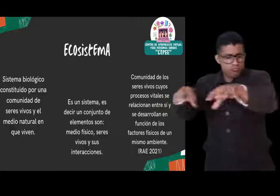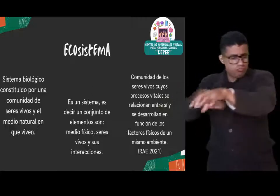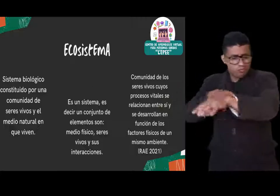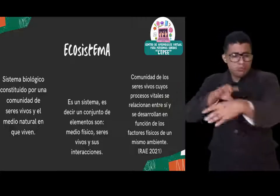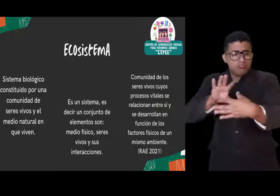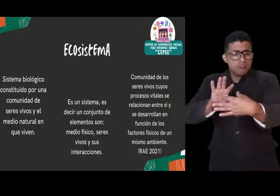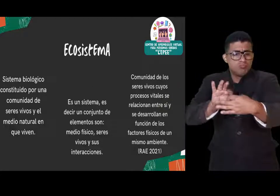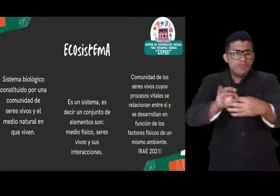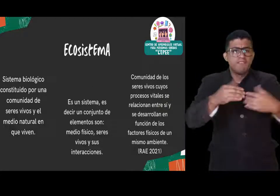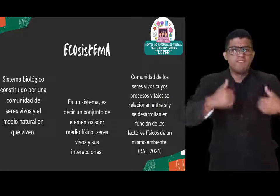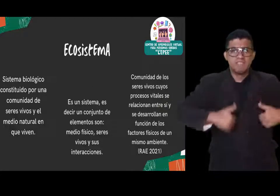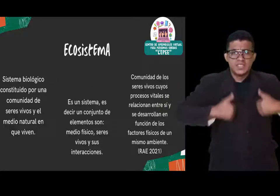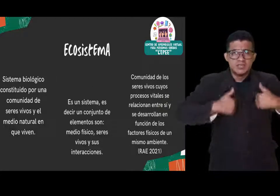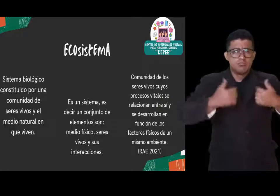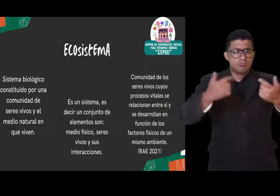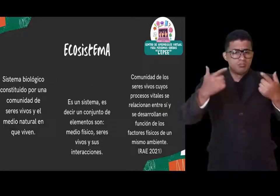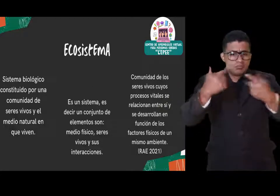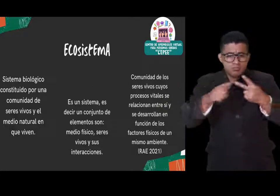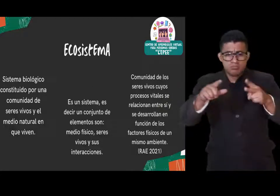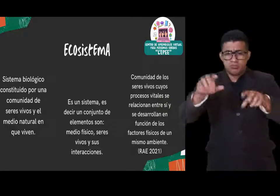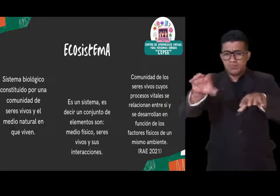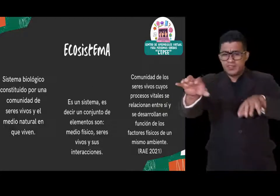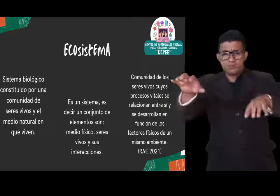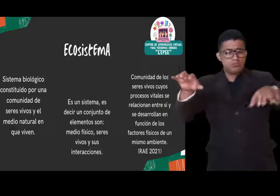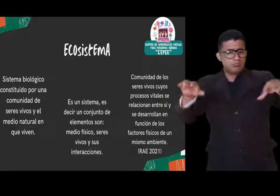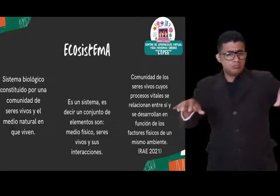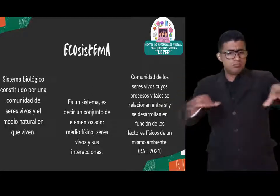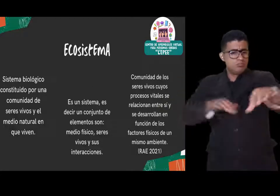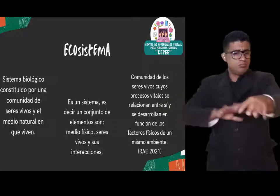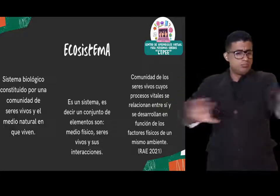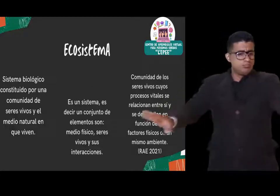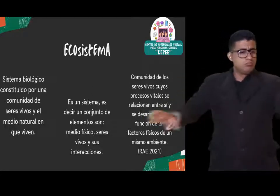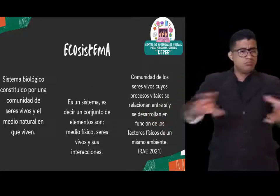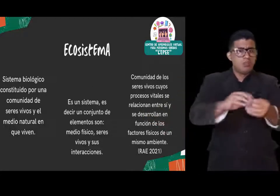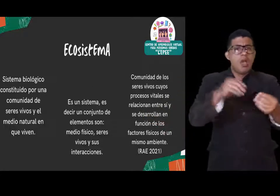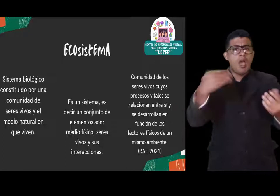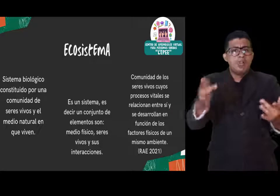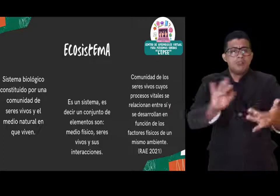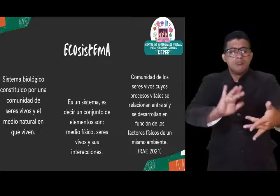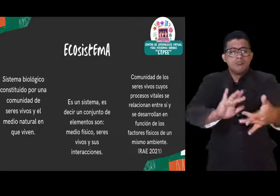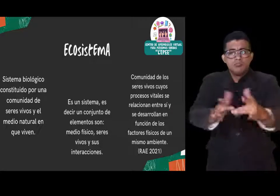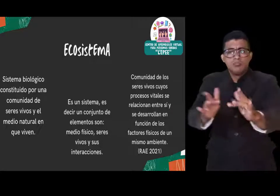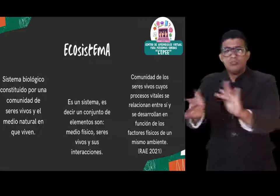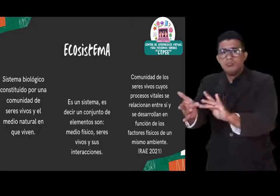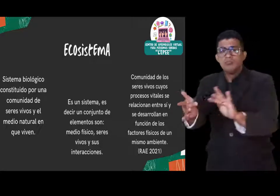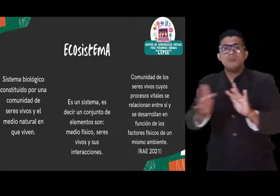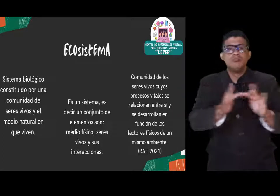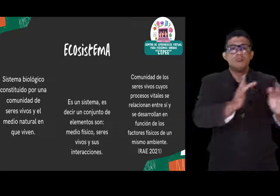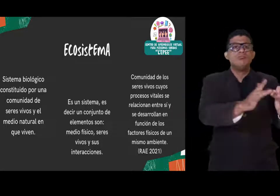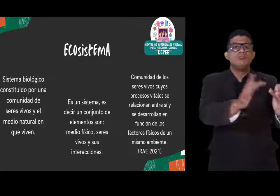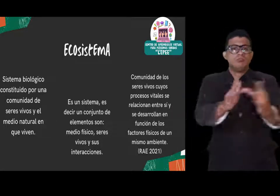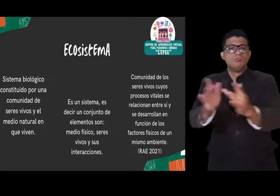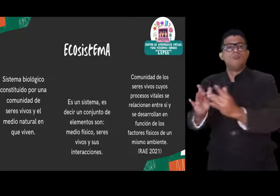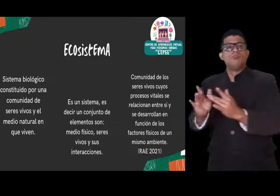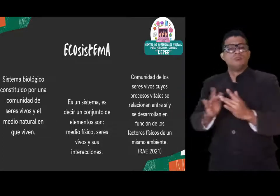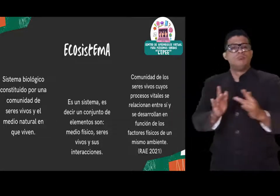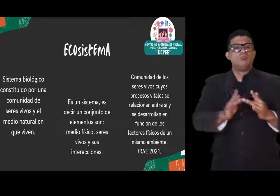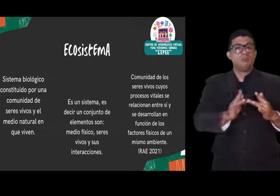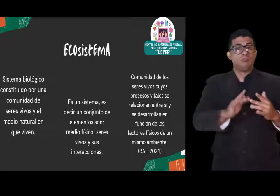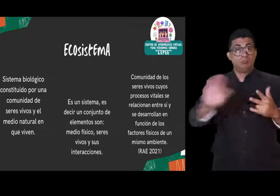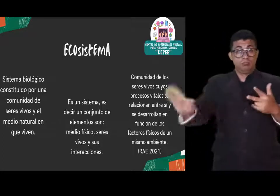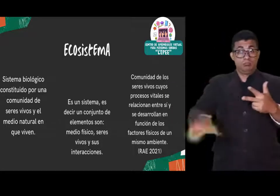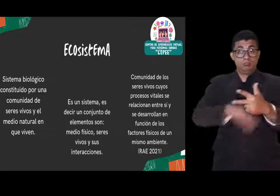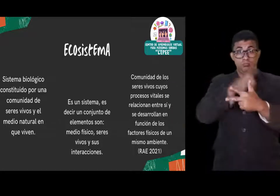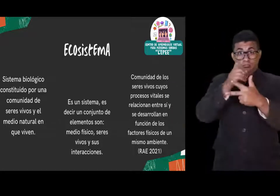elementos, como son medios físicos, seres vivos y sus interacciones. Y la